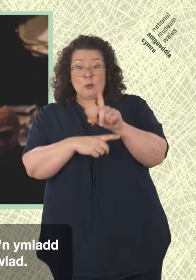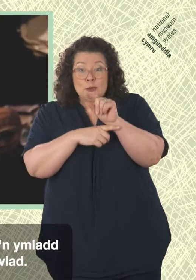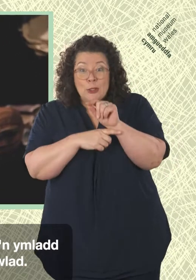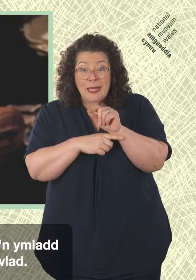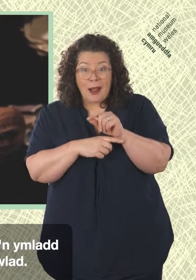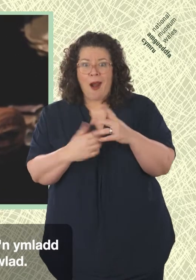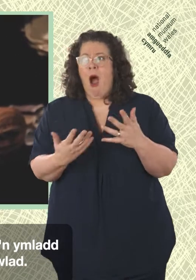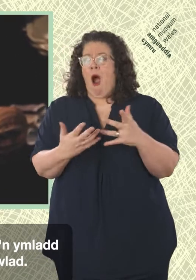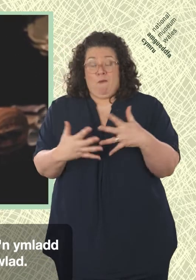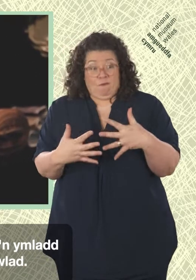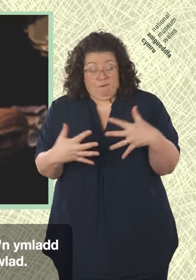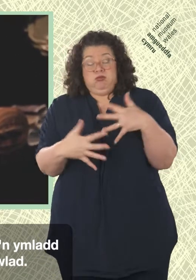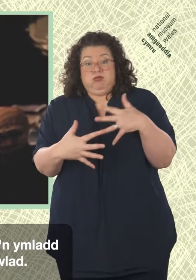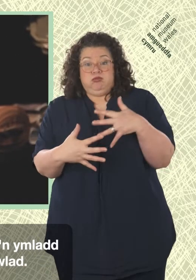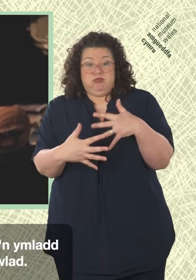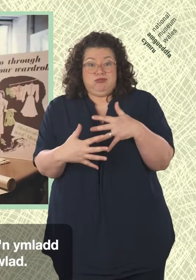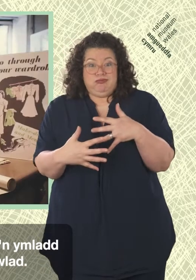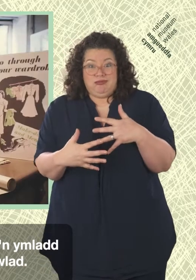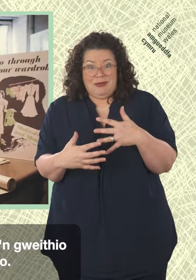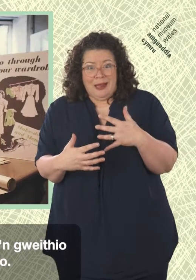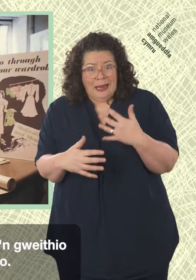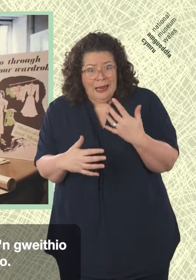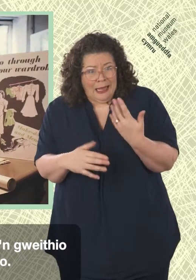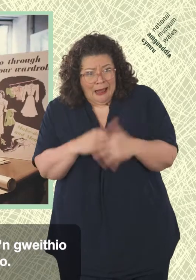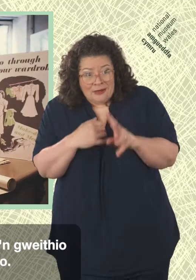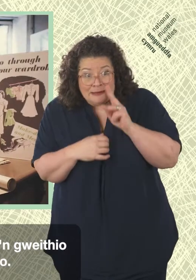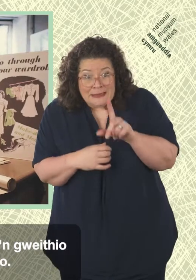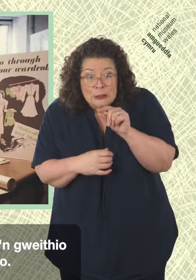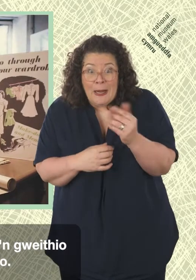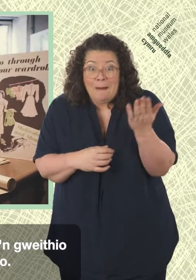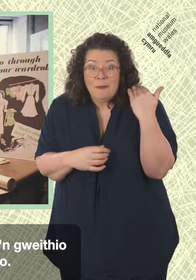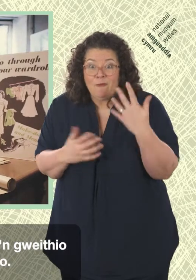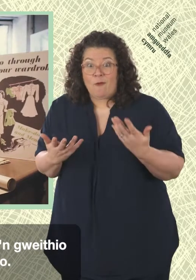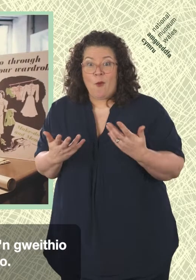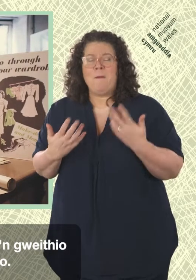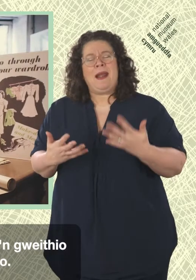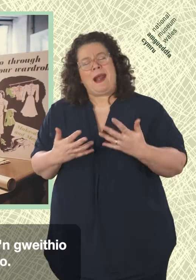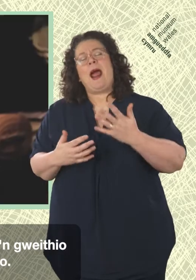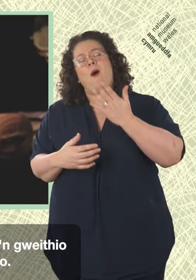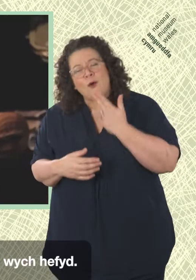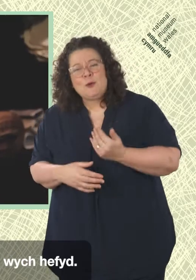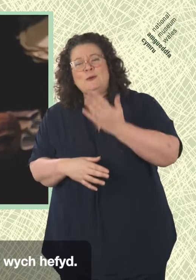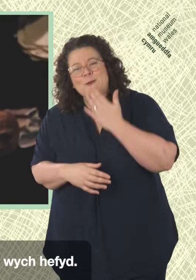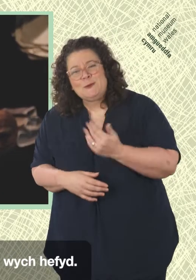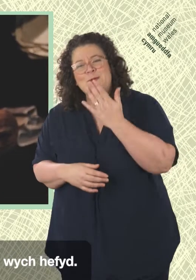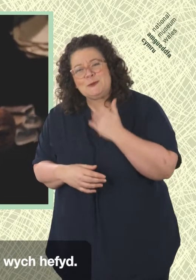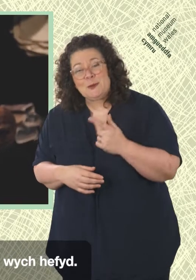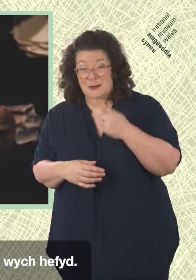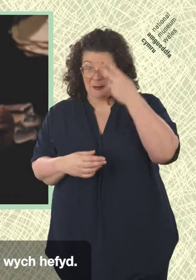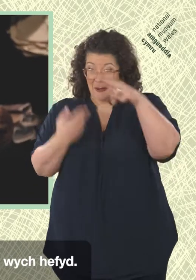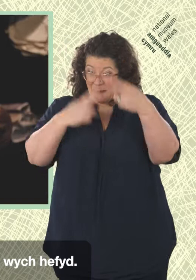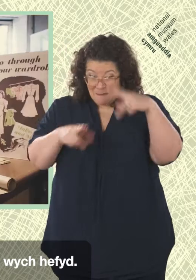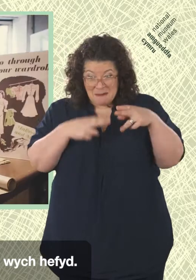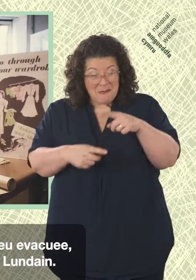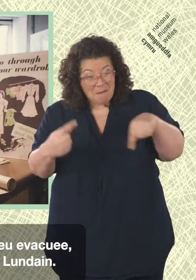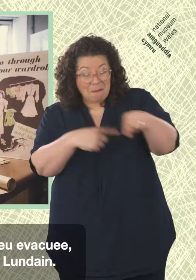fe'n ymladd dros y brenin a'i gwlad. O, ar befin, boys, maen nhw'n gweithio lawr y pyllau glo. Maen nhw'n greu job yn wych